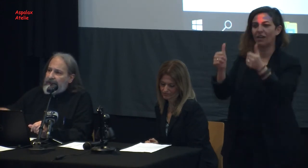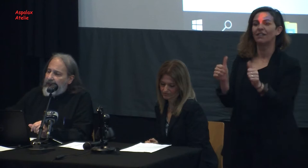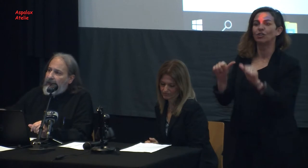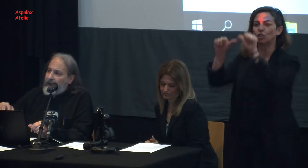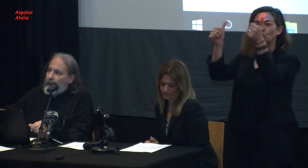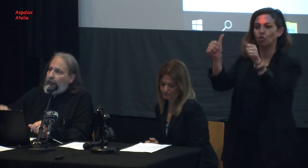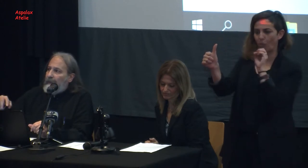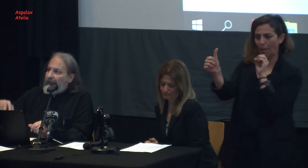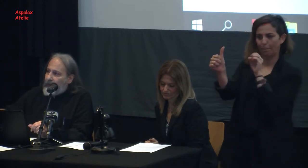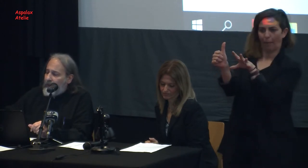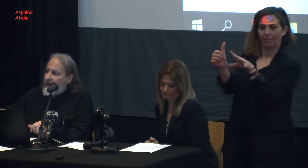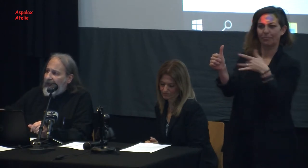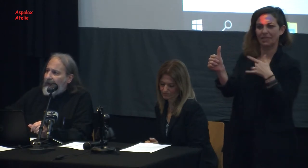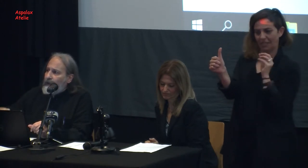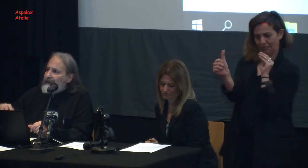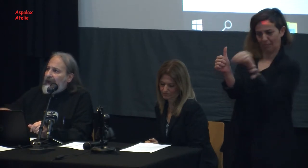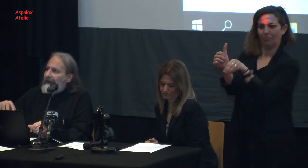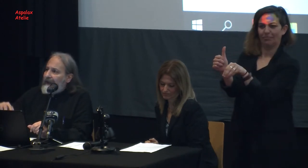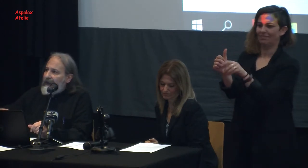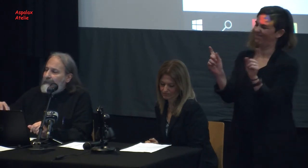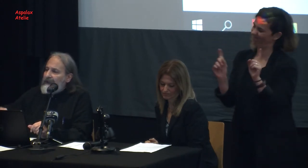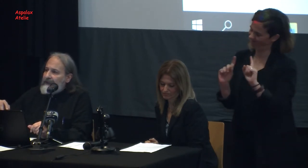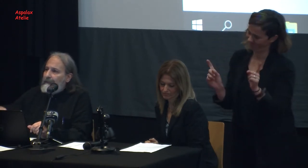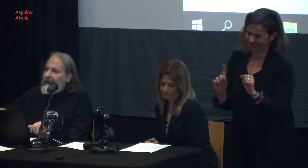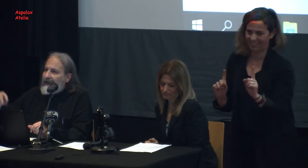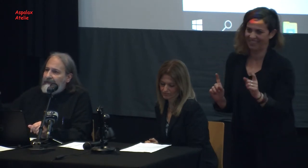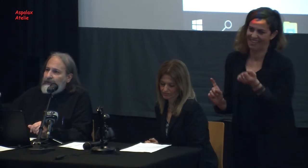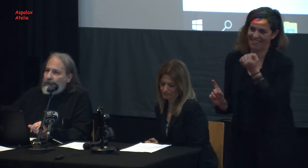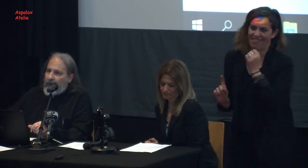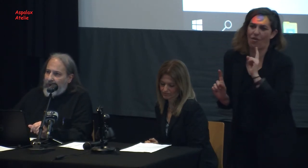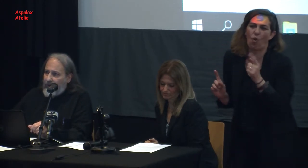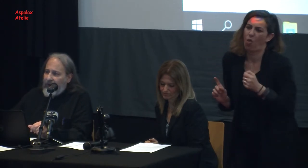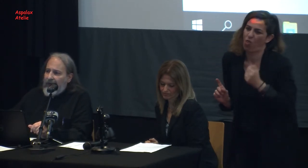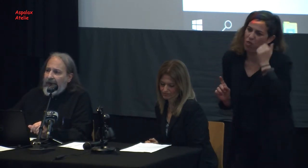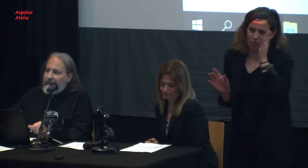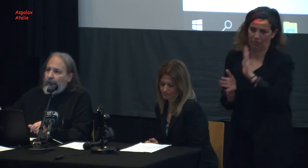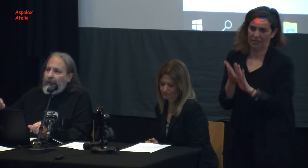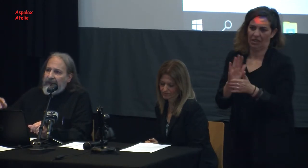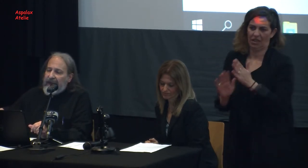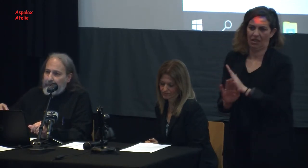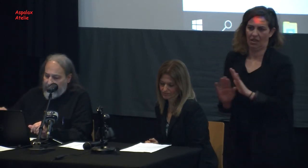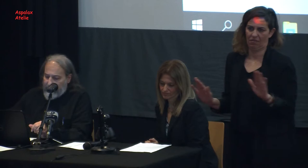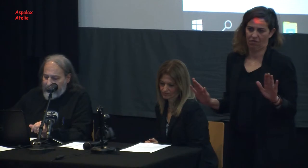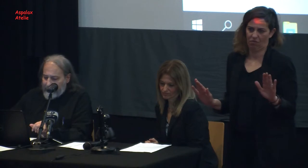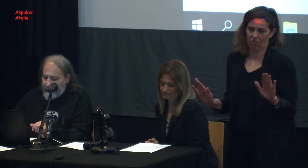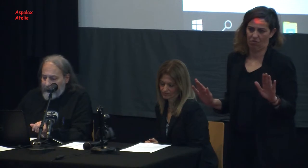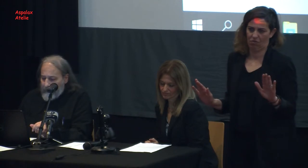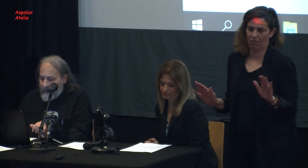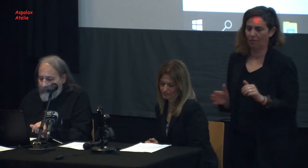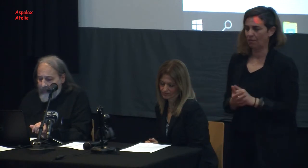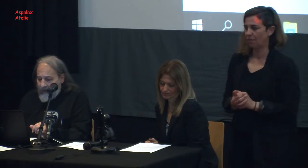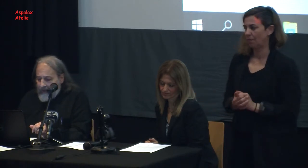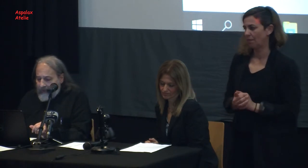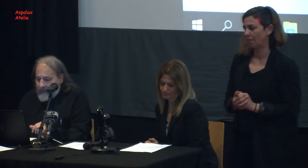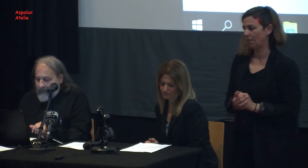να αγωνιστεί εναντίον των παθών, ώστε καθαρή κάποια στιγμή να ανέβει στον ουρανό. Αυτό δεν υπήρχε.